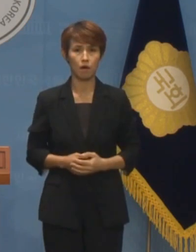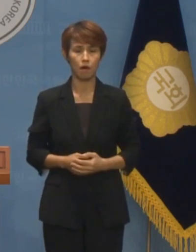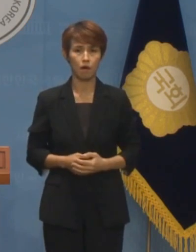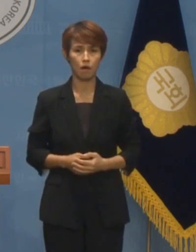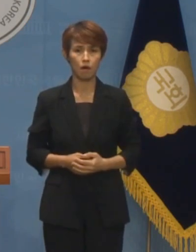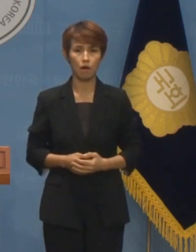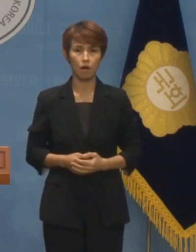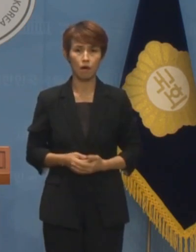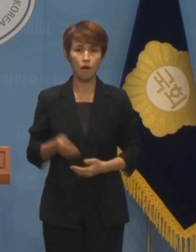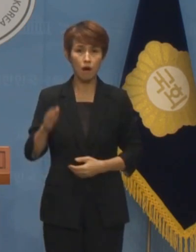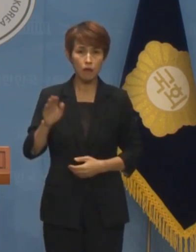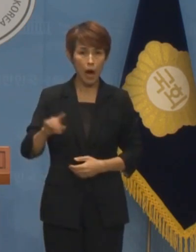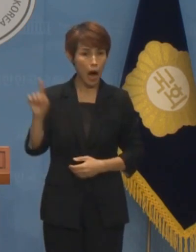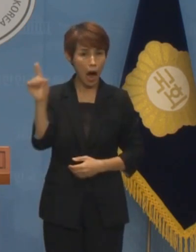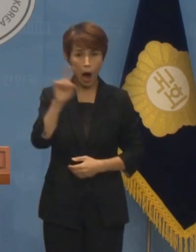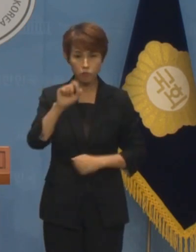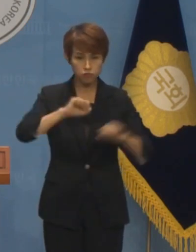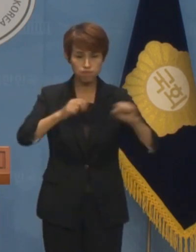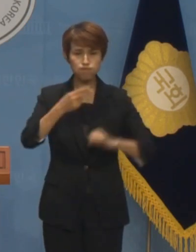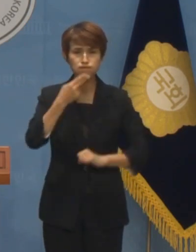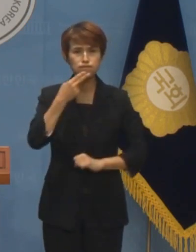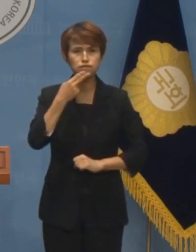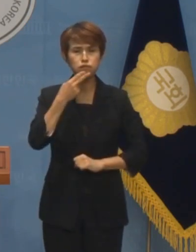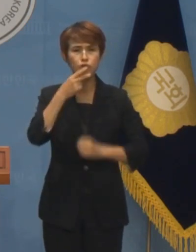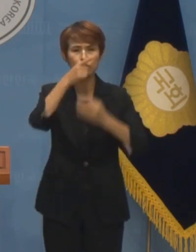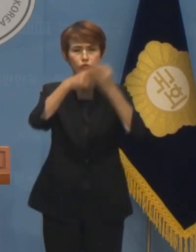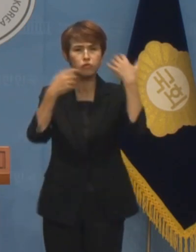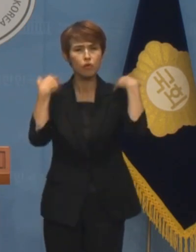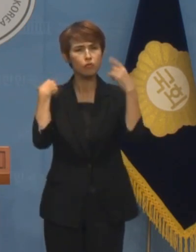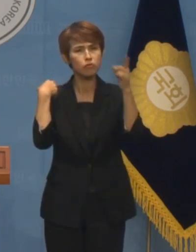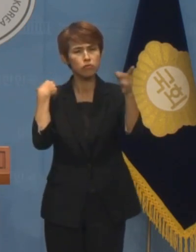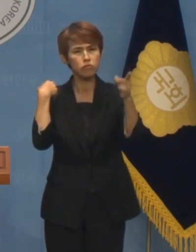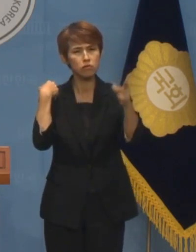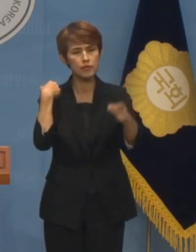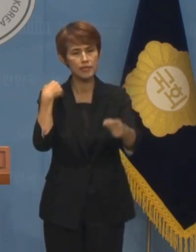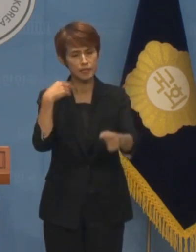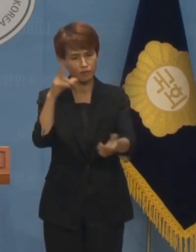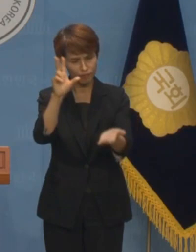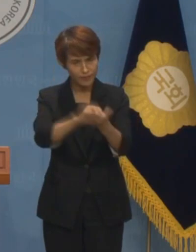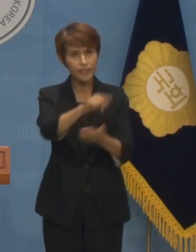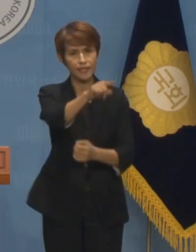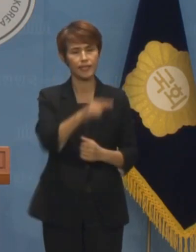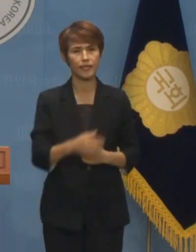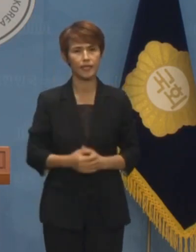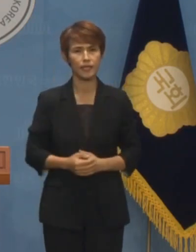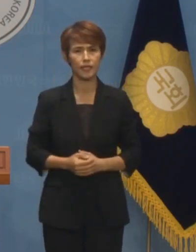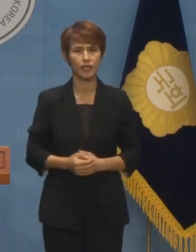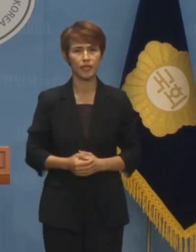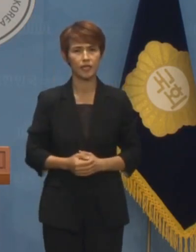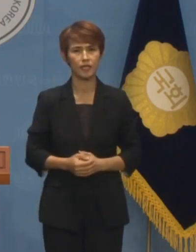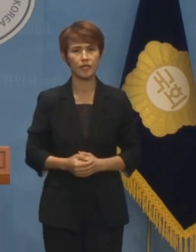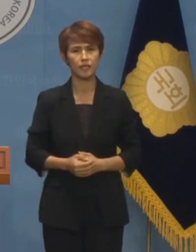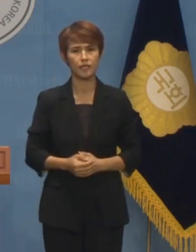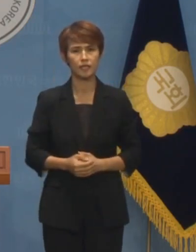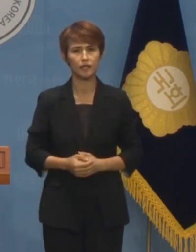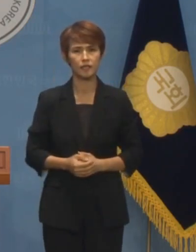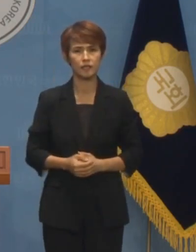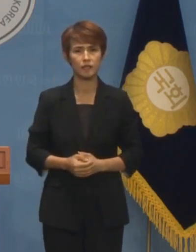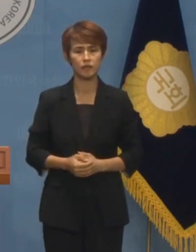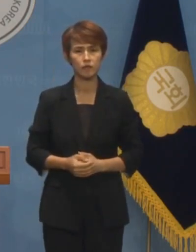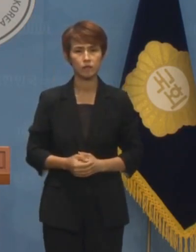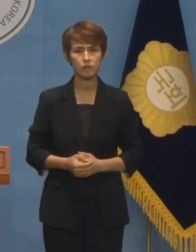내리고도 현재까지 아무것도 하지 않는 윤석열 정부의 무책임함과 게으름을 질타하지 않을 수